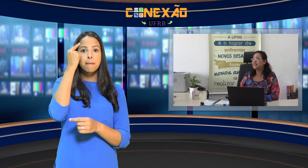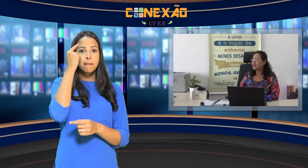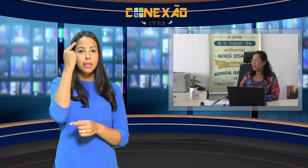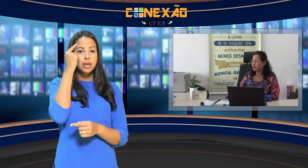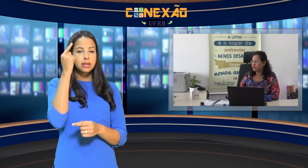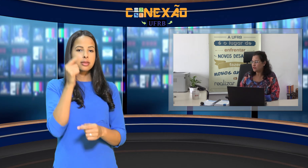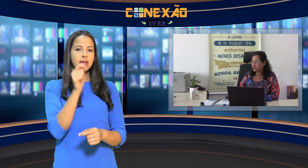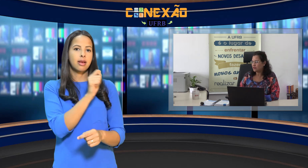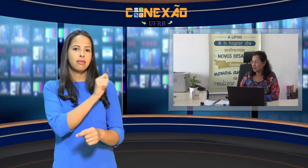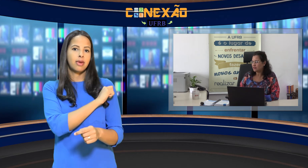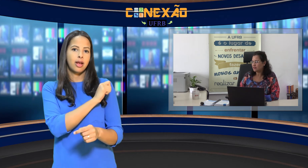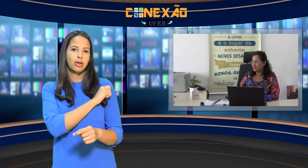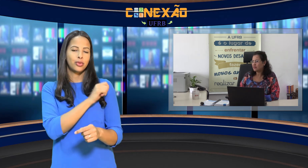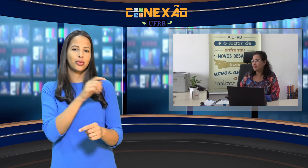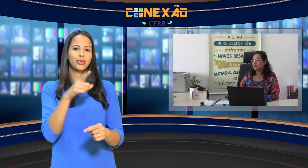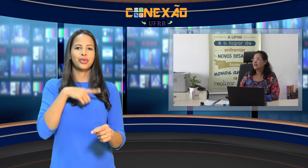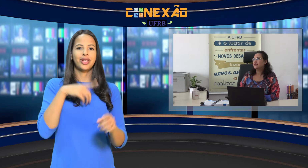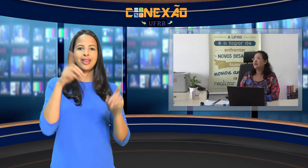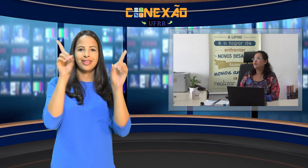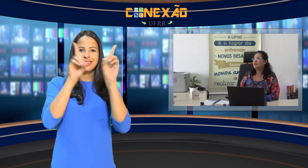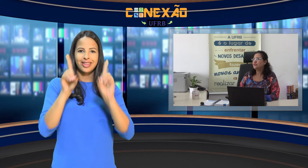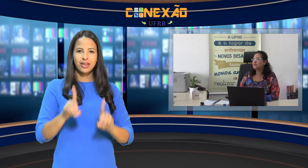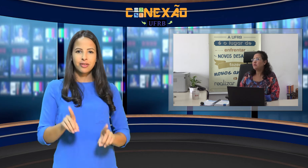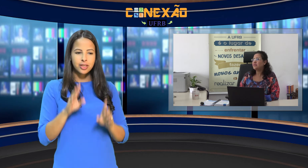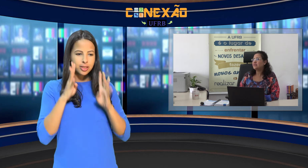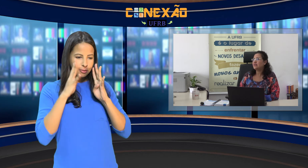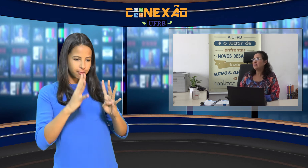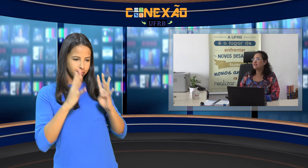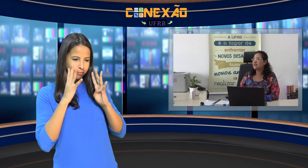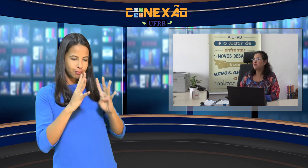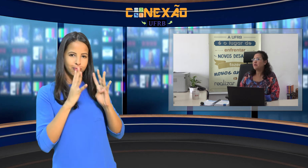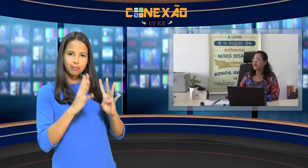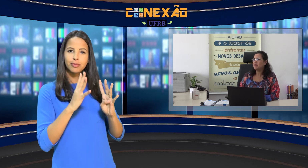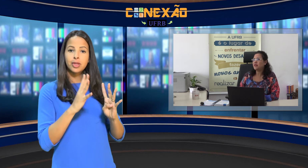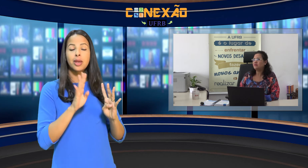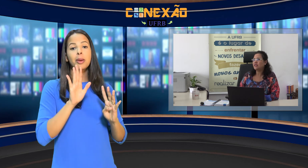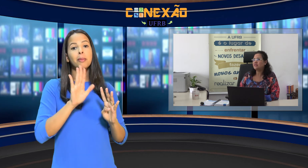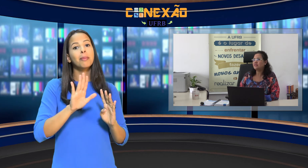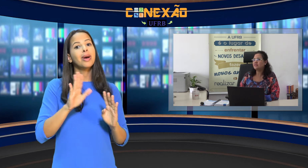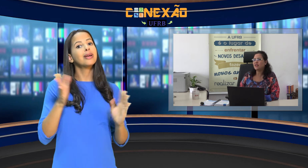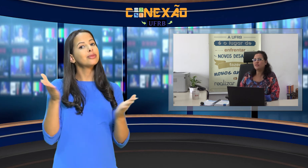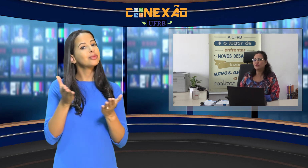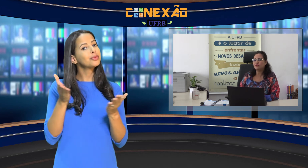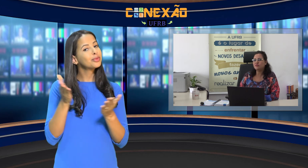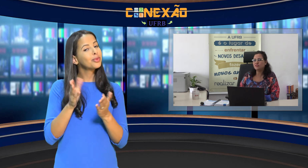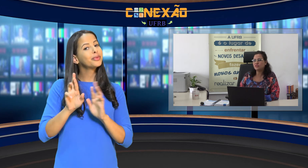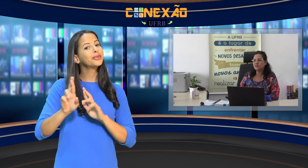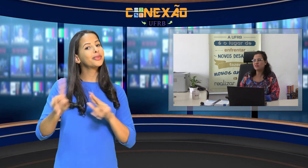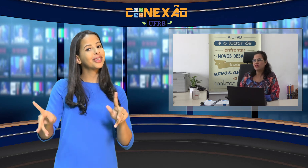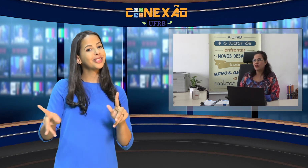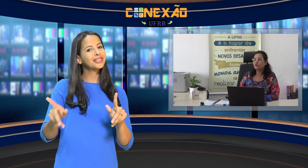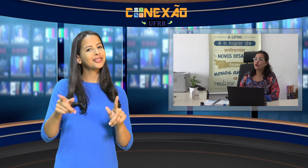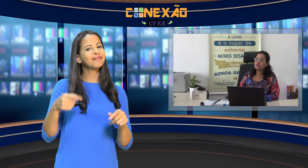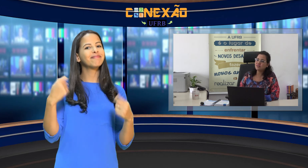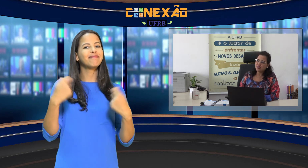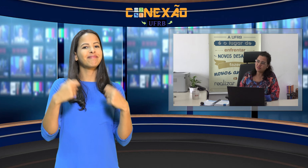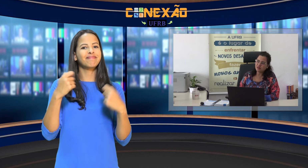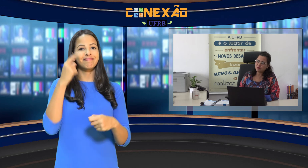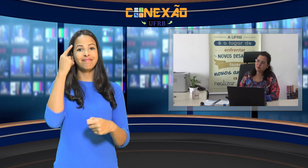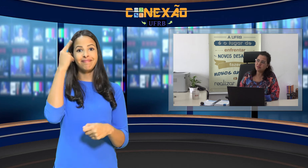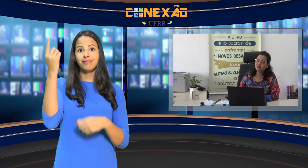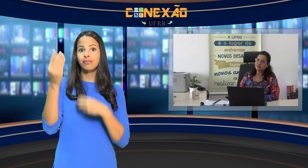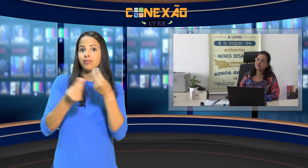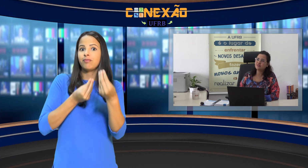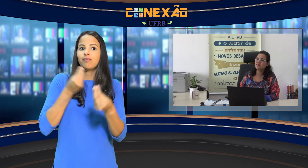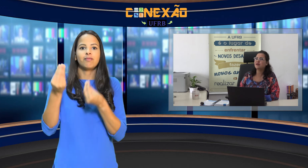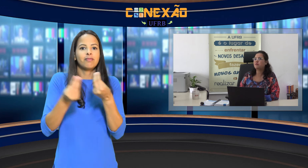acompanhamento acadêmico dos estudantes. Hoje a gente pensa que esse acompanhamento ele se estende quando a gente diz o docente